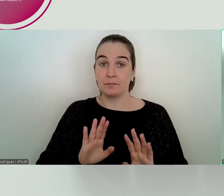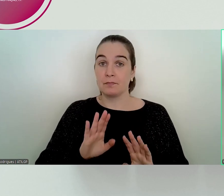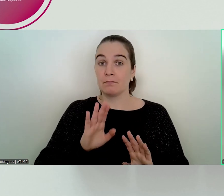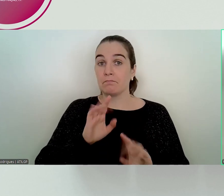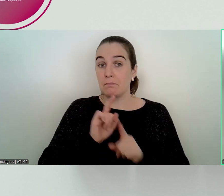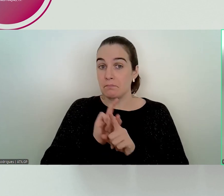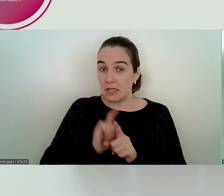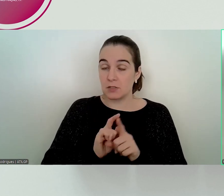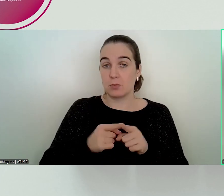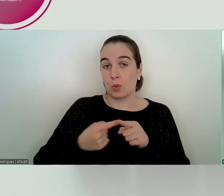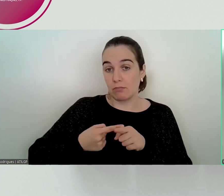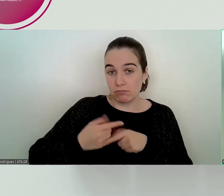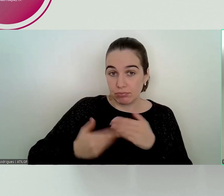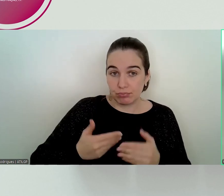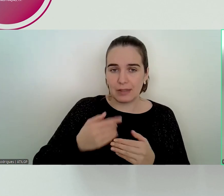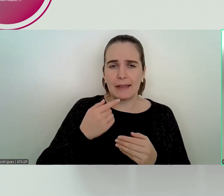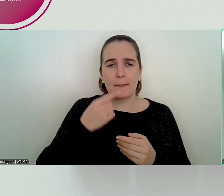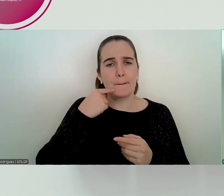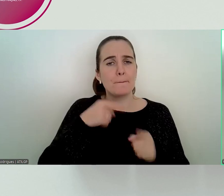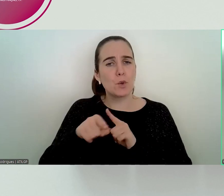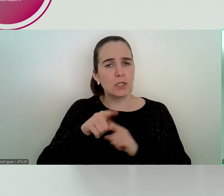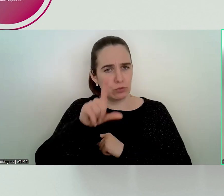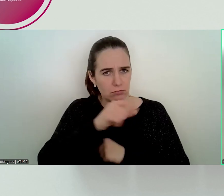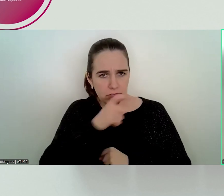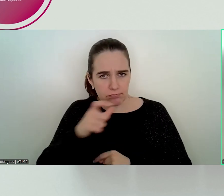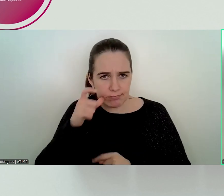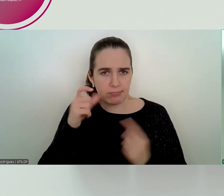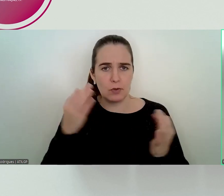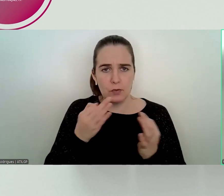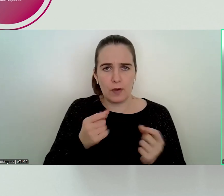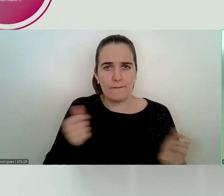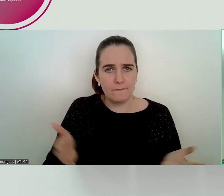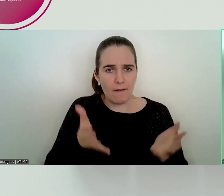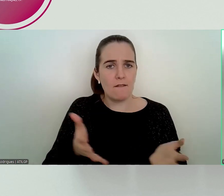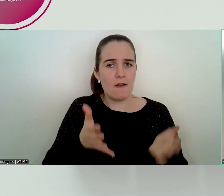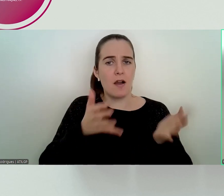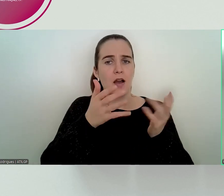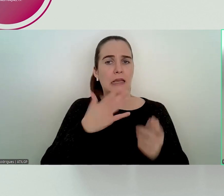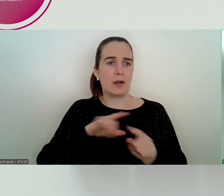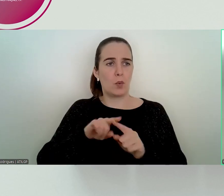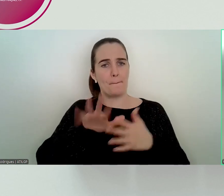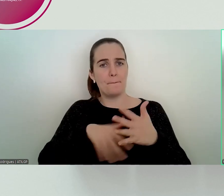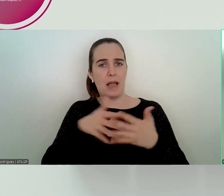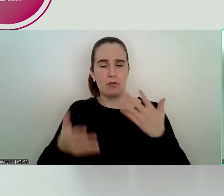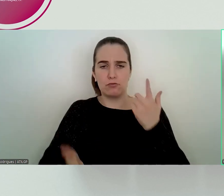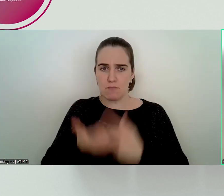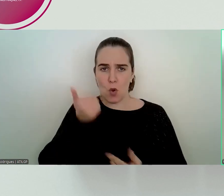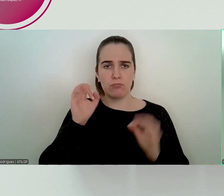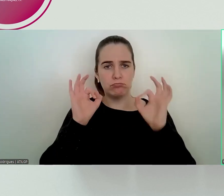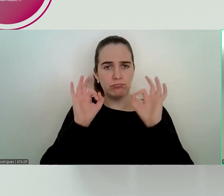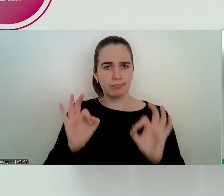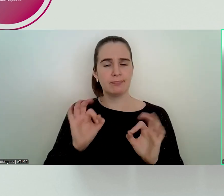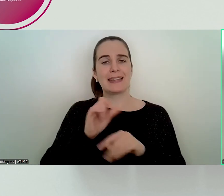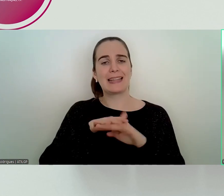e compromisso político, para que a execução do plano desse certo, para que o funcionamento da